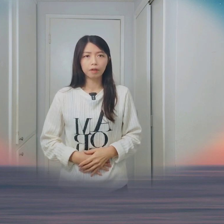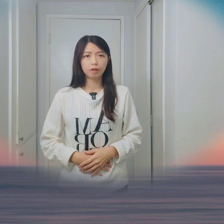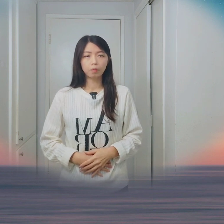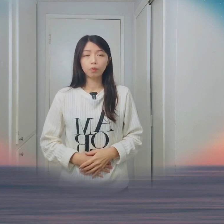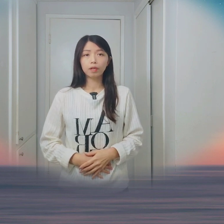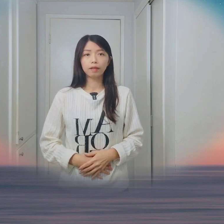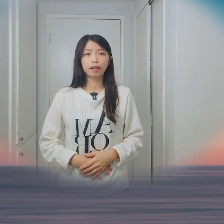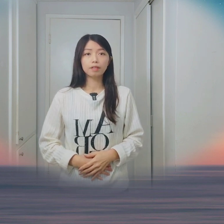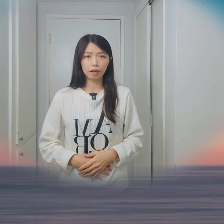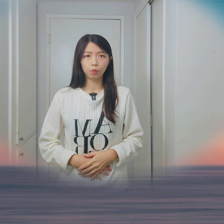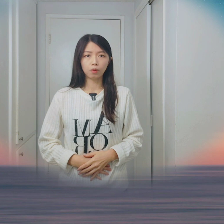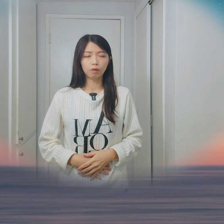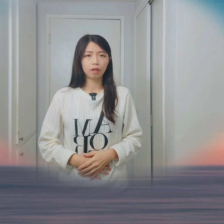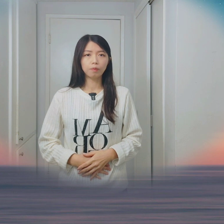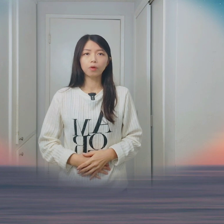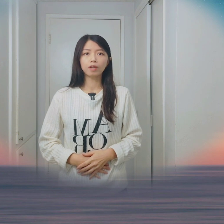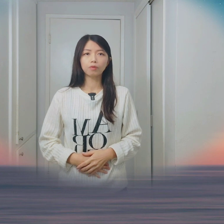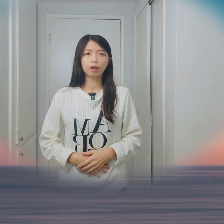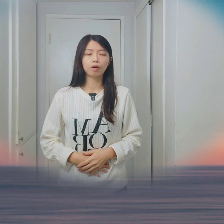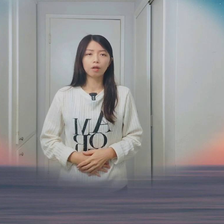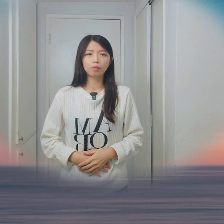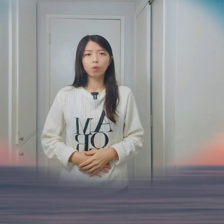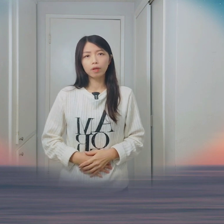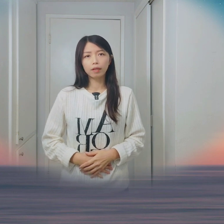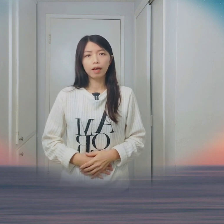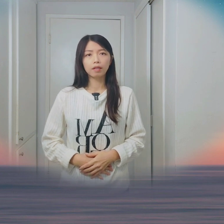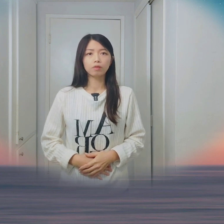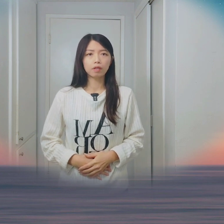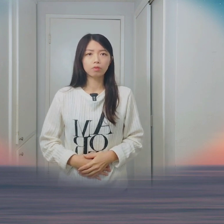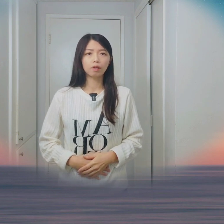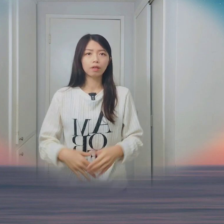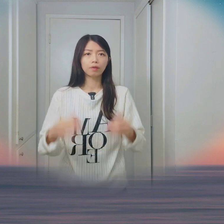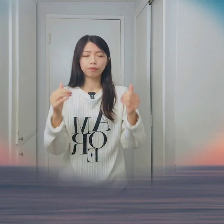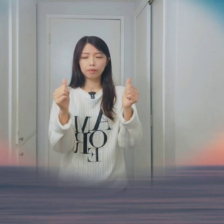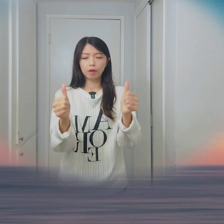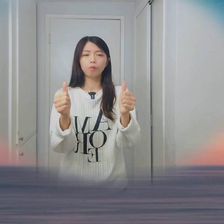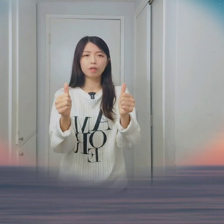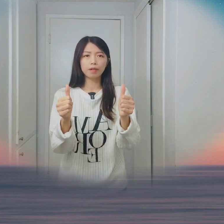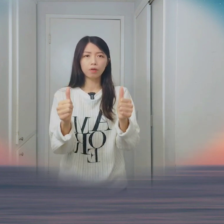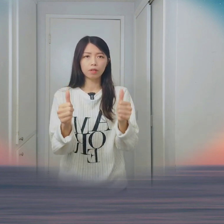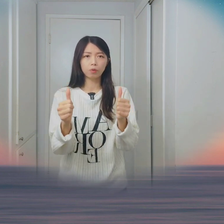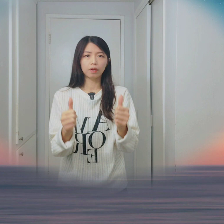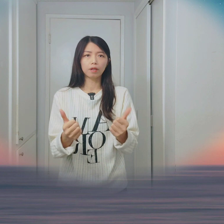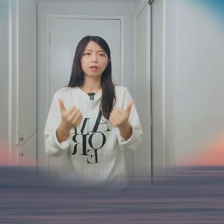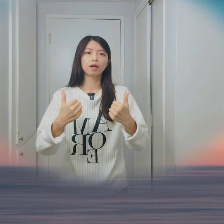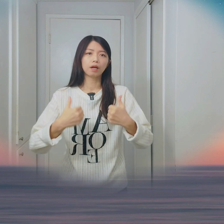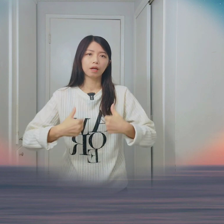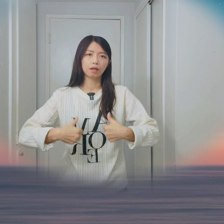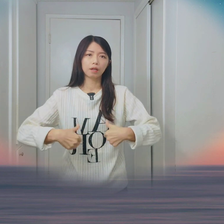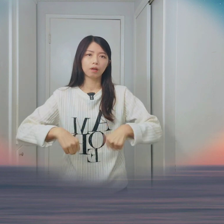했어요. 포기한다 할지라도 이렇게 표현을 했고요. 포기하다 이런 뜻의 수어는 엄지만 세운 이